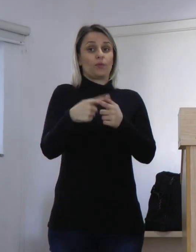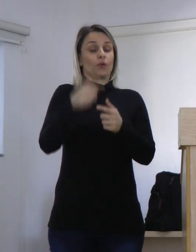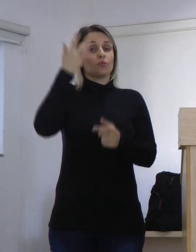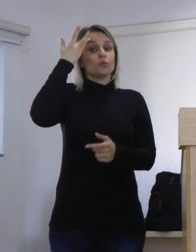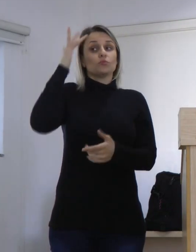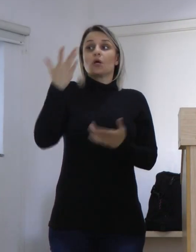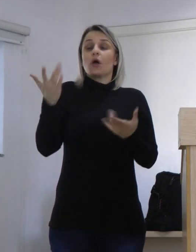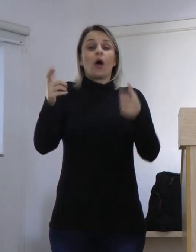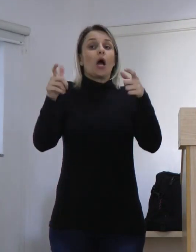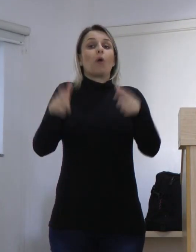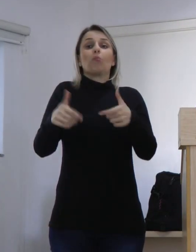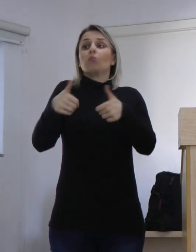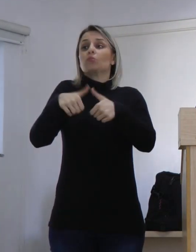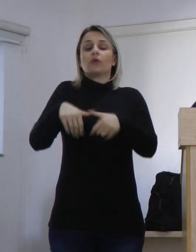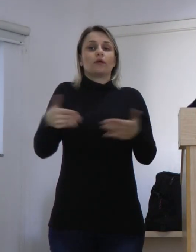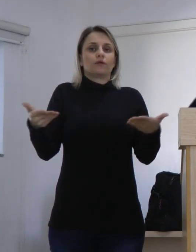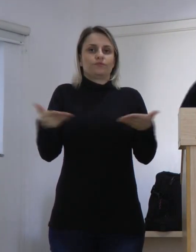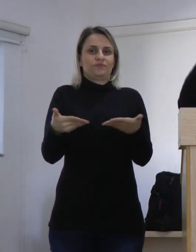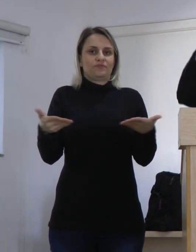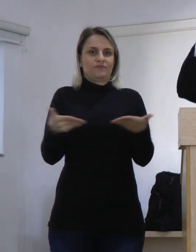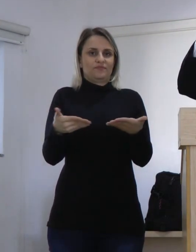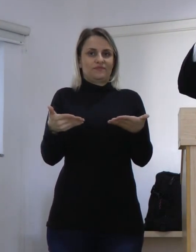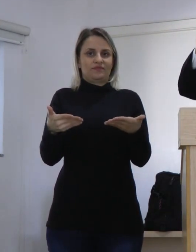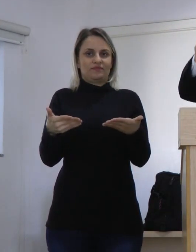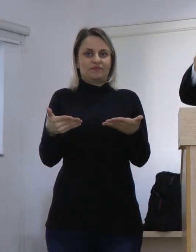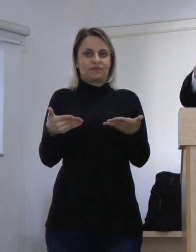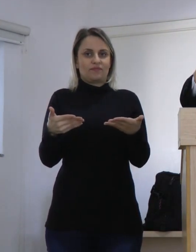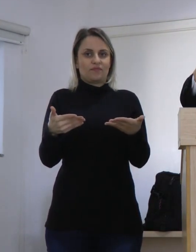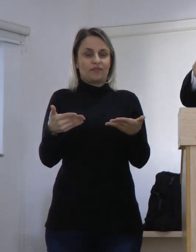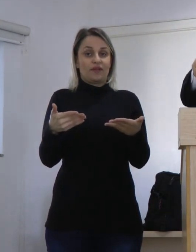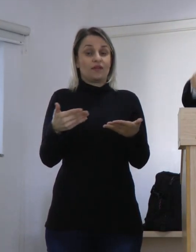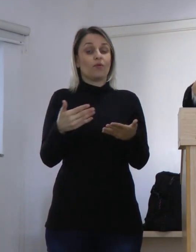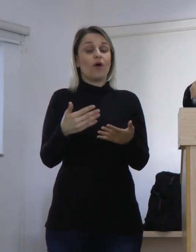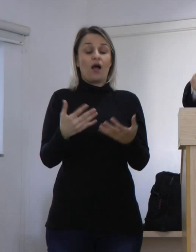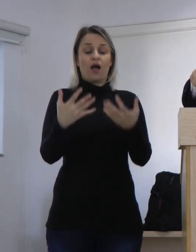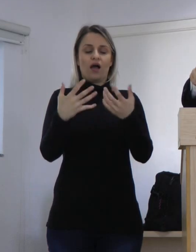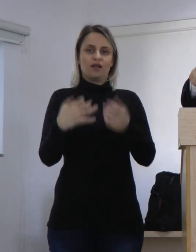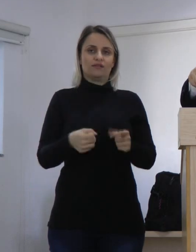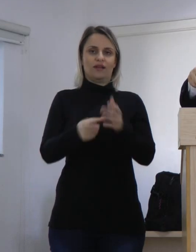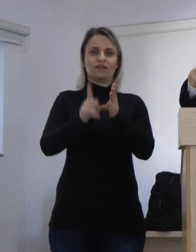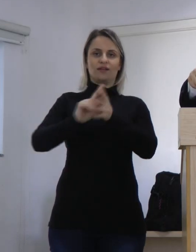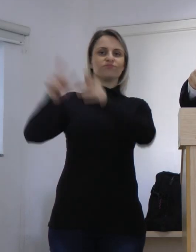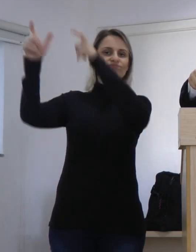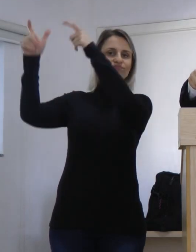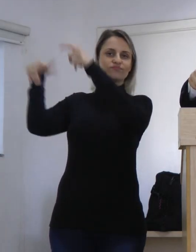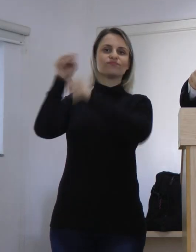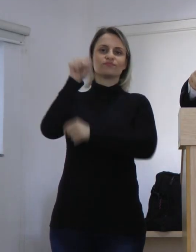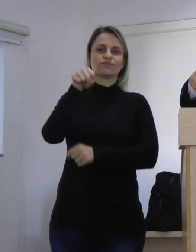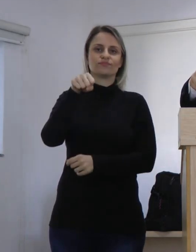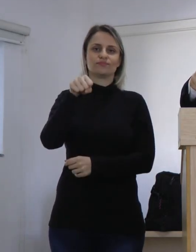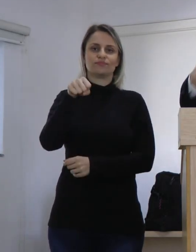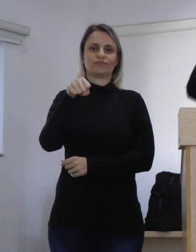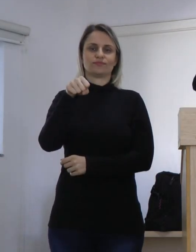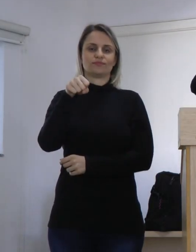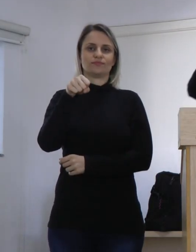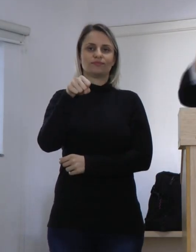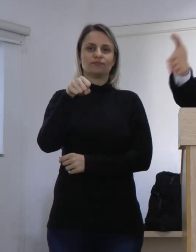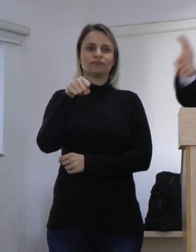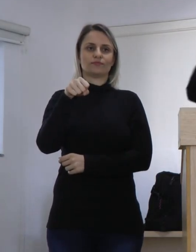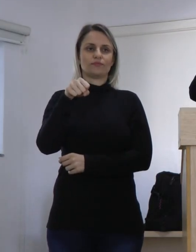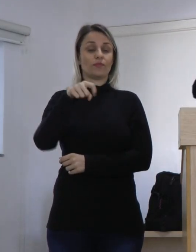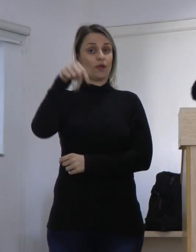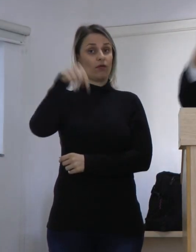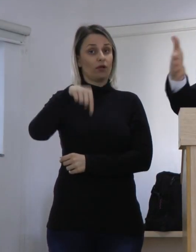hoje. Então a gente aceita muitas vezes as provas antes de encarnar. Aqui a gente